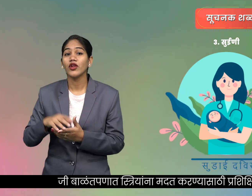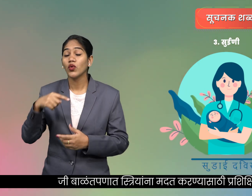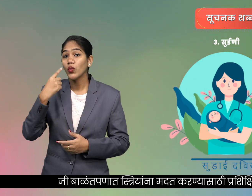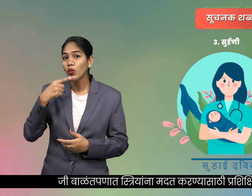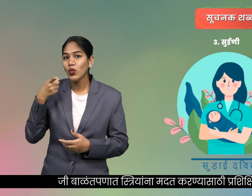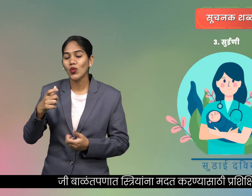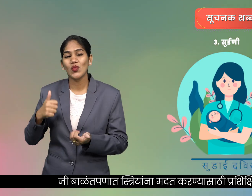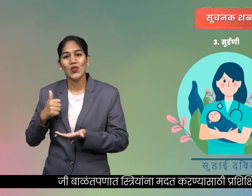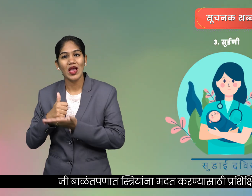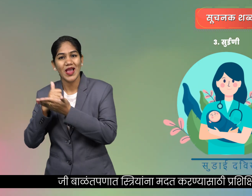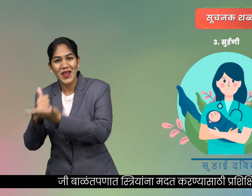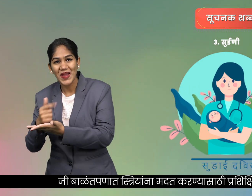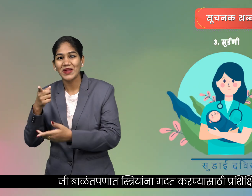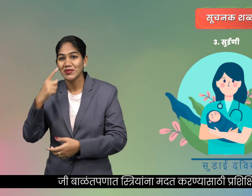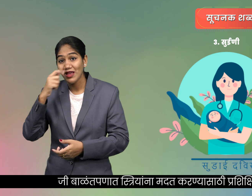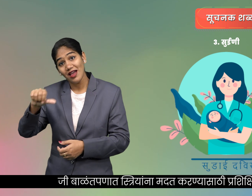असते.